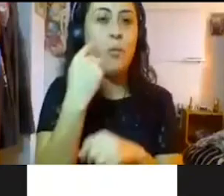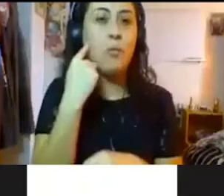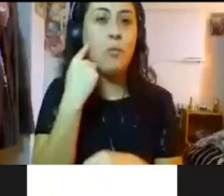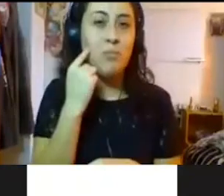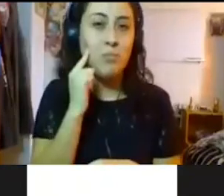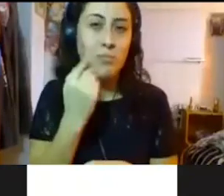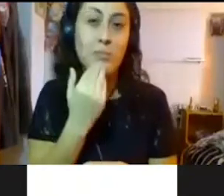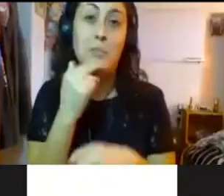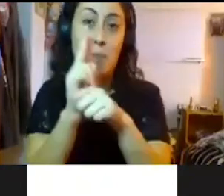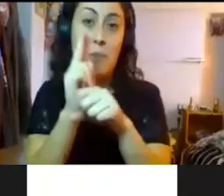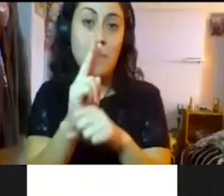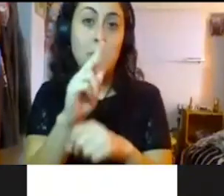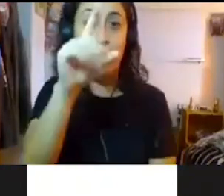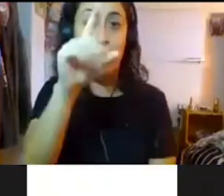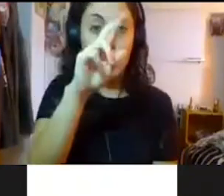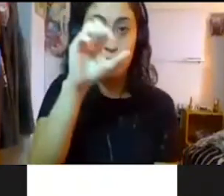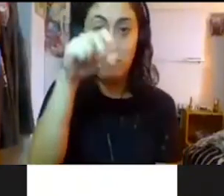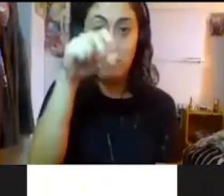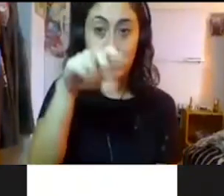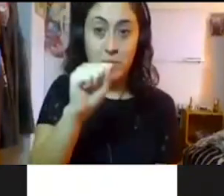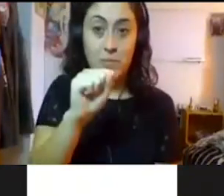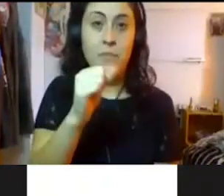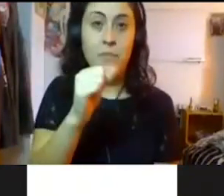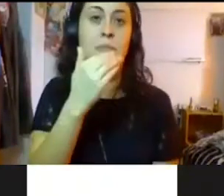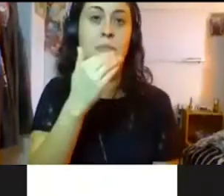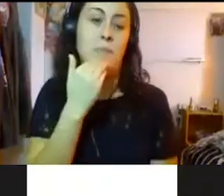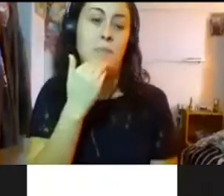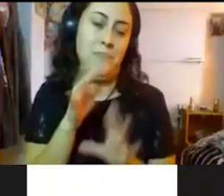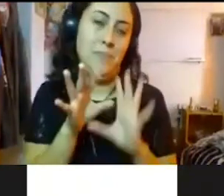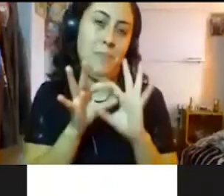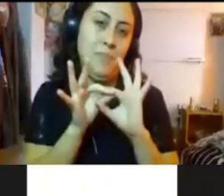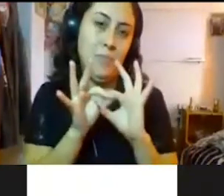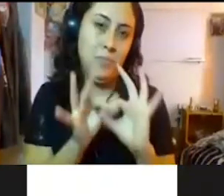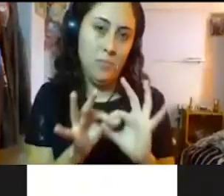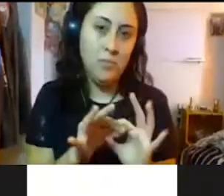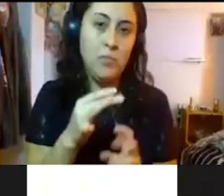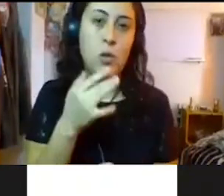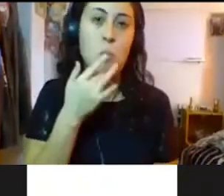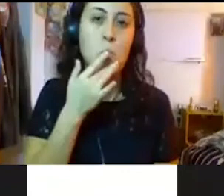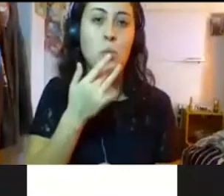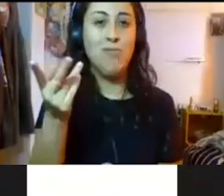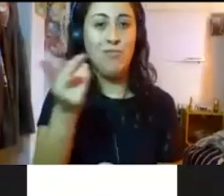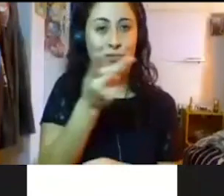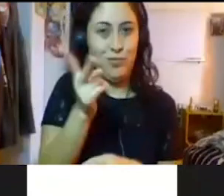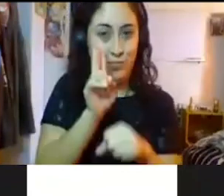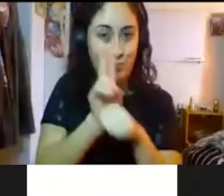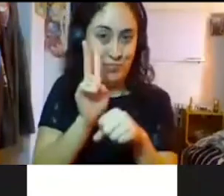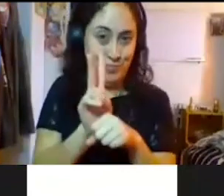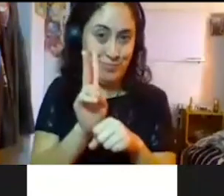profesora, a la panelista Lorena, ¿verdad? Que también fue profesora, obviamente.